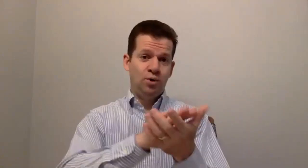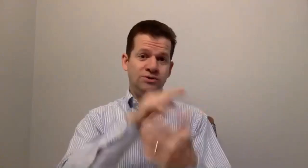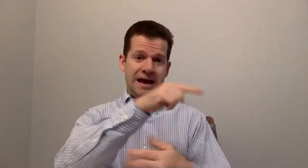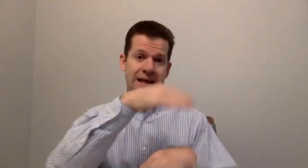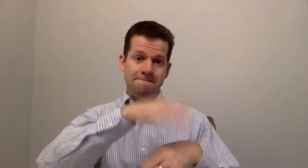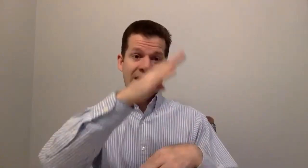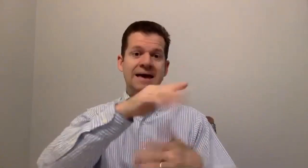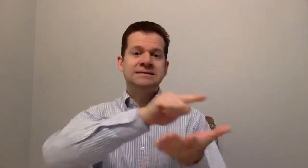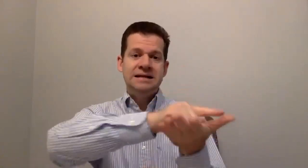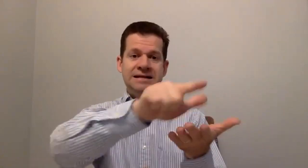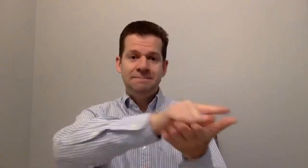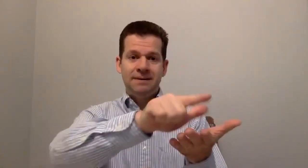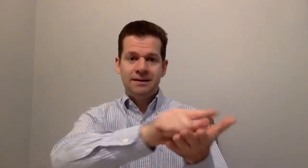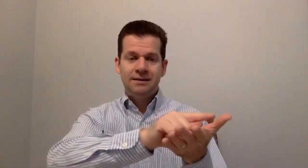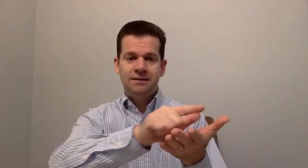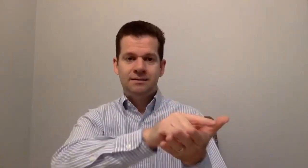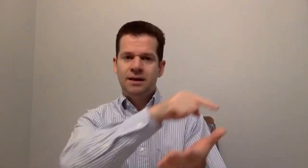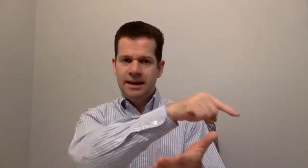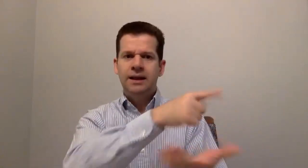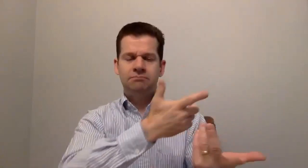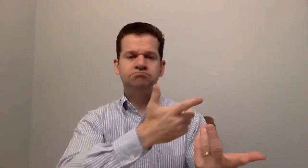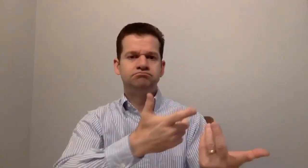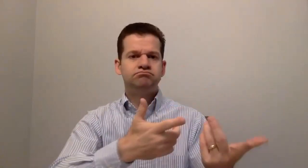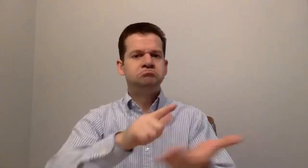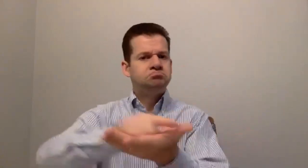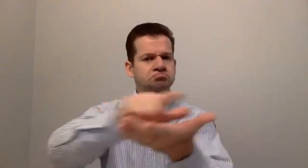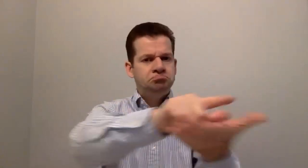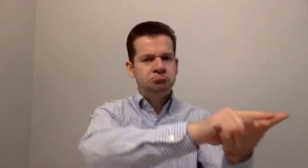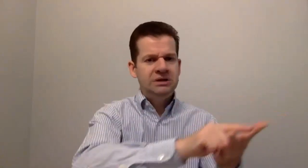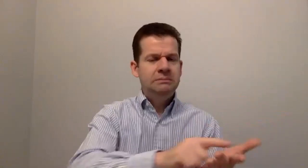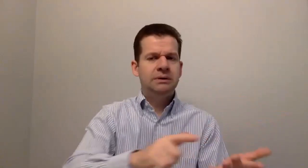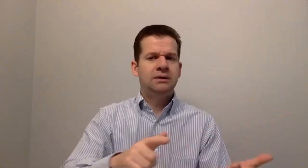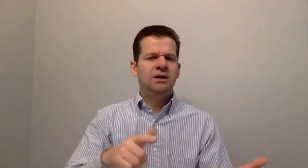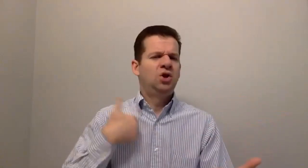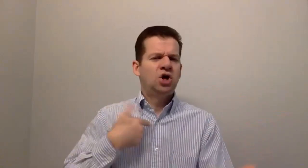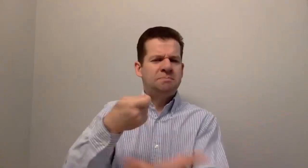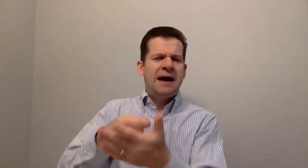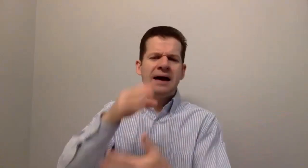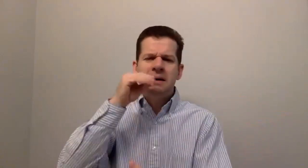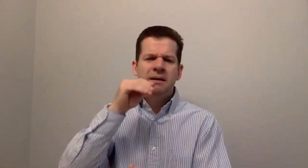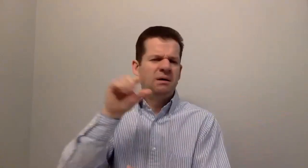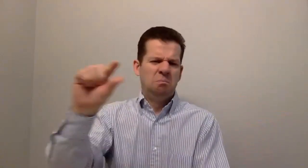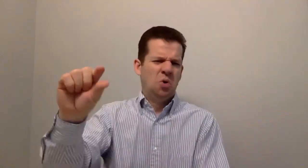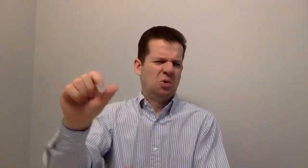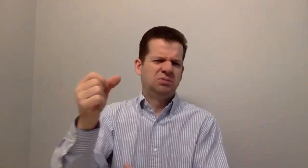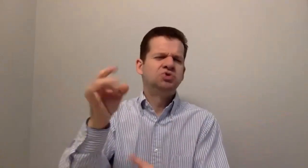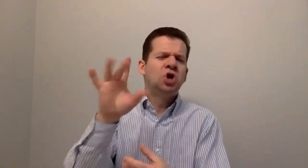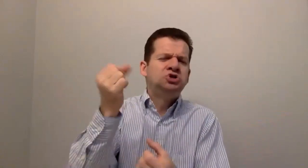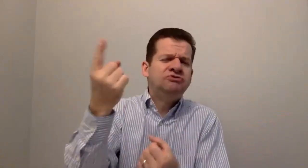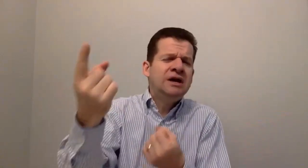esposa, ela mais limpa. Ela limpa. Nós paga pouco. Só de